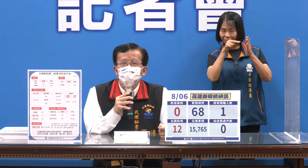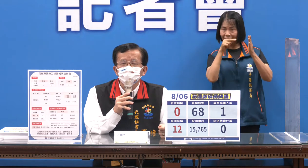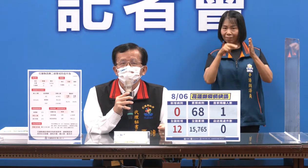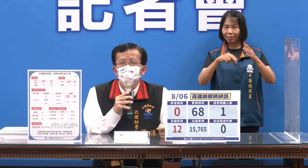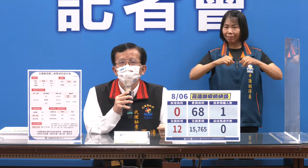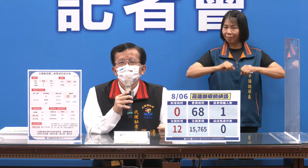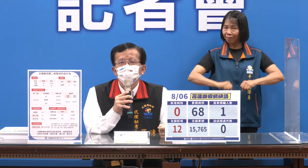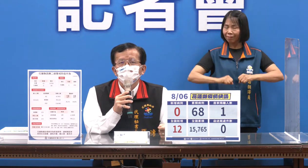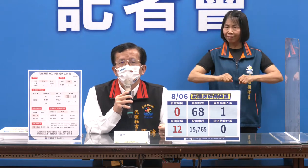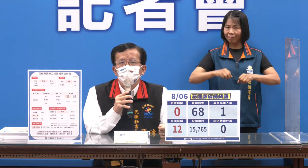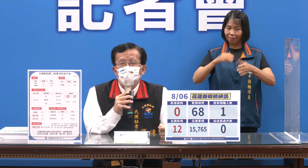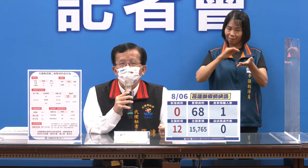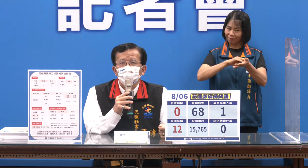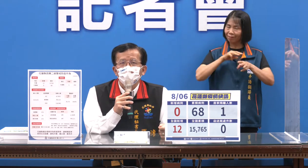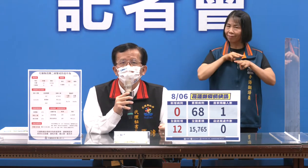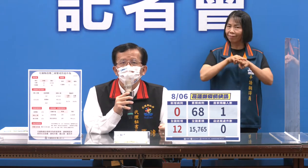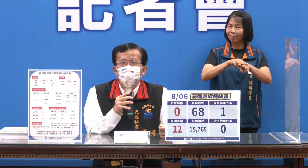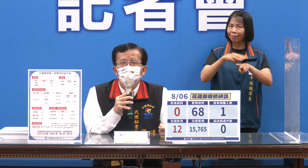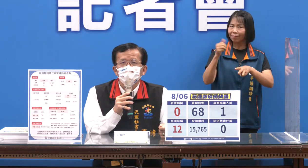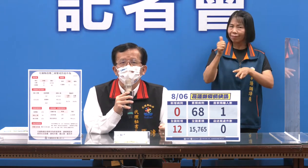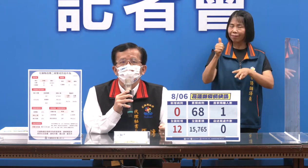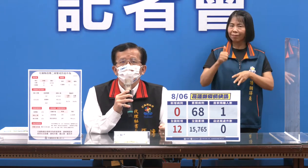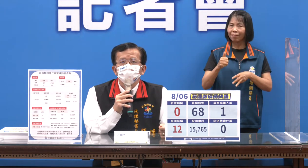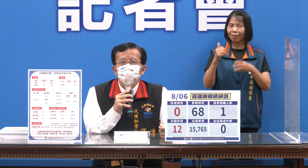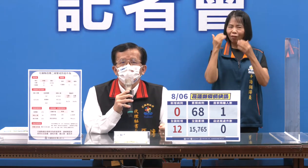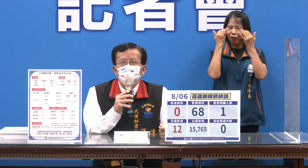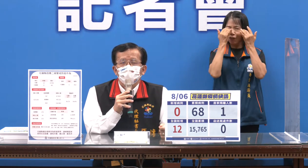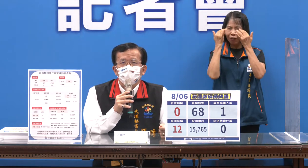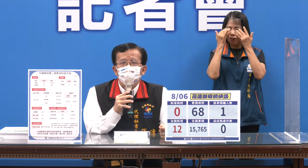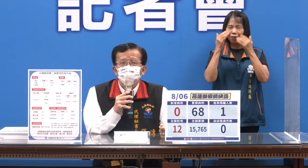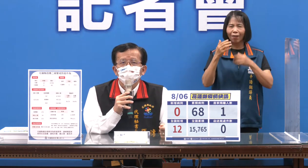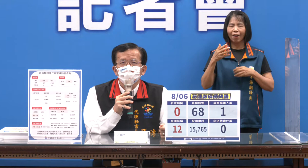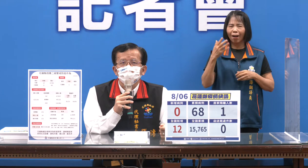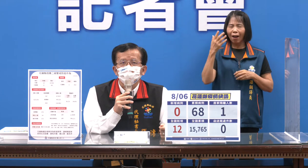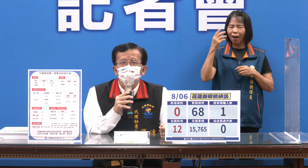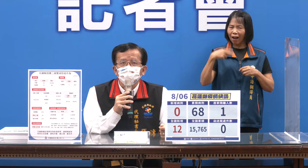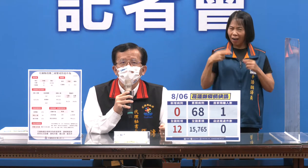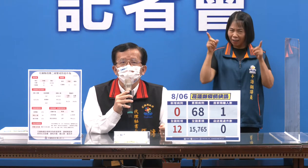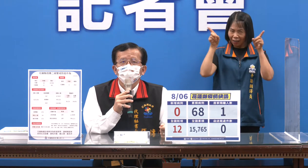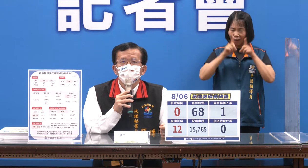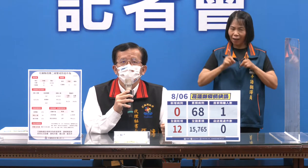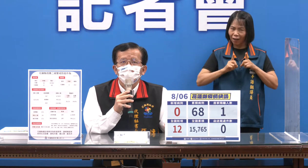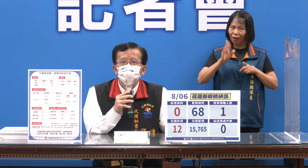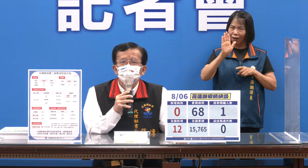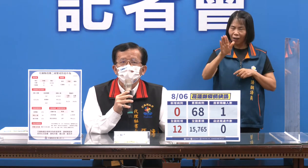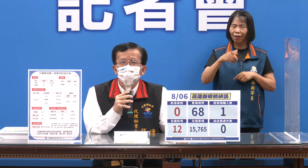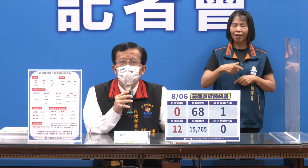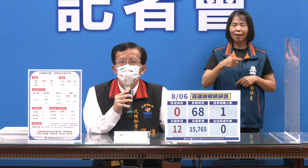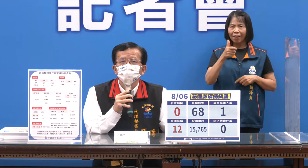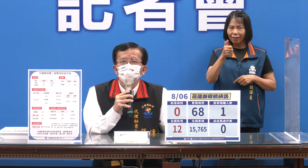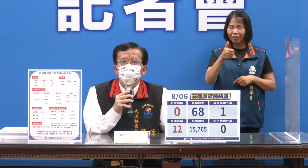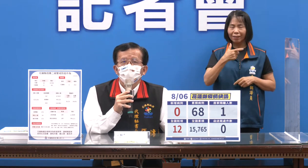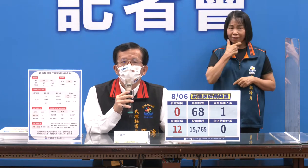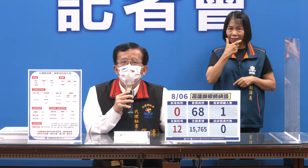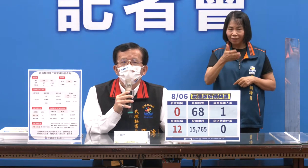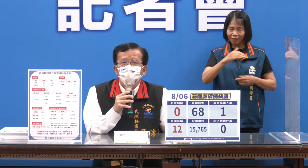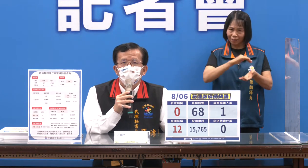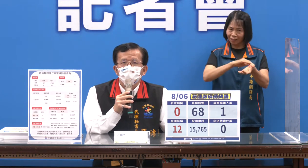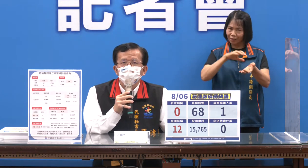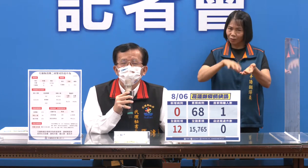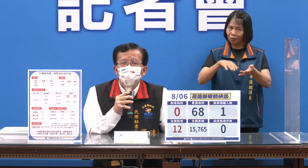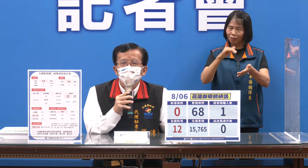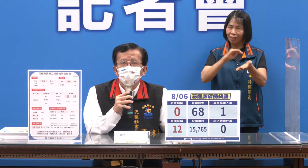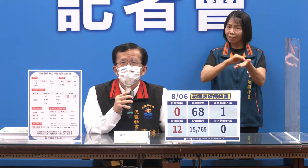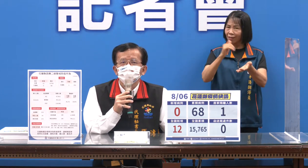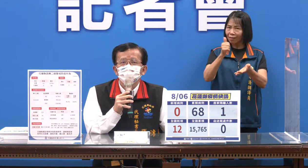位先生眼眶泛泪，感谢慈济医院医术高超，